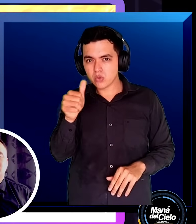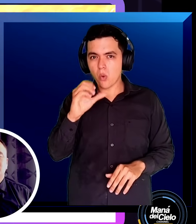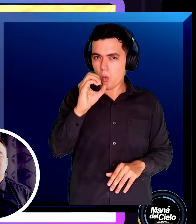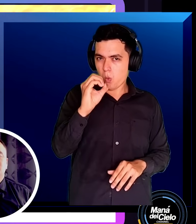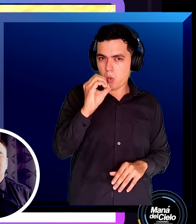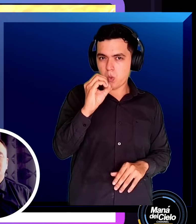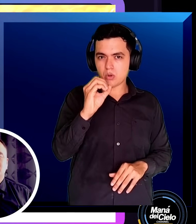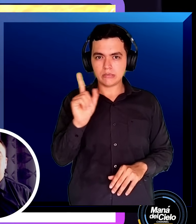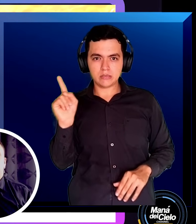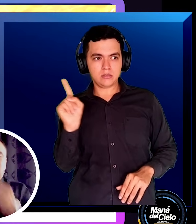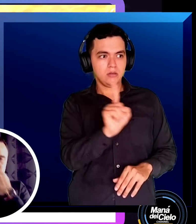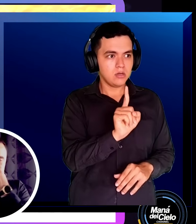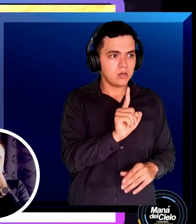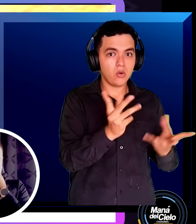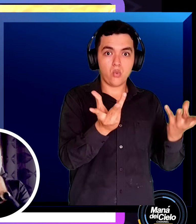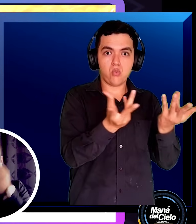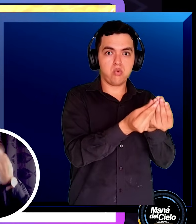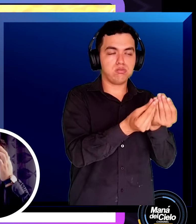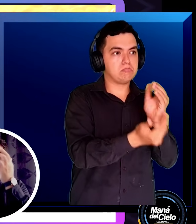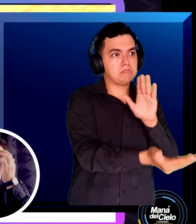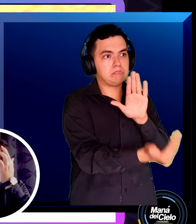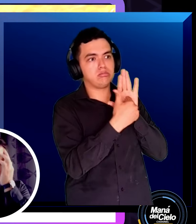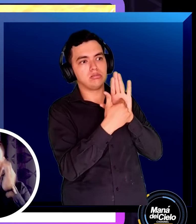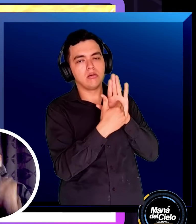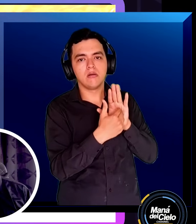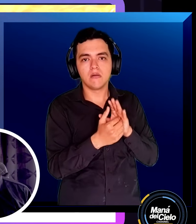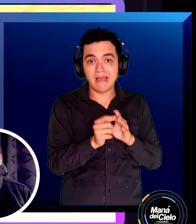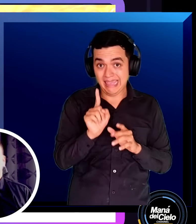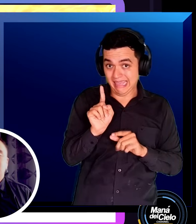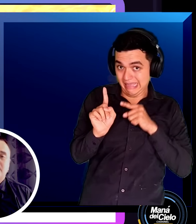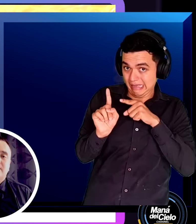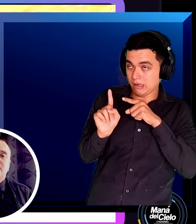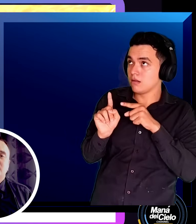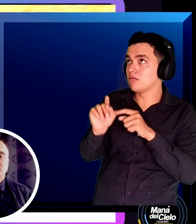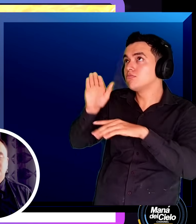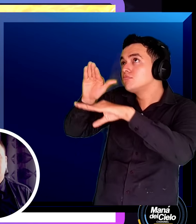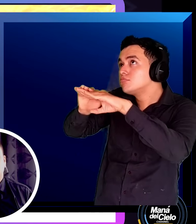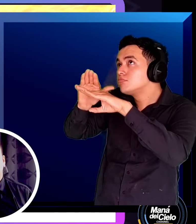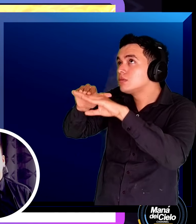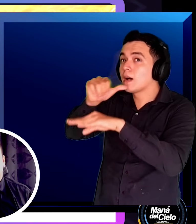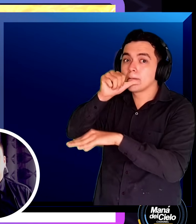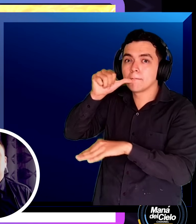Solicitar camino derecho, dijo. Número uno, para nosotros, o sea,